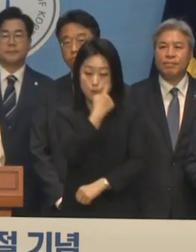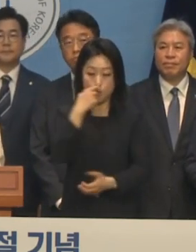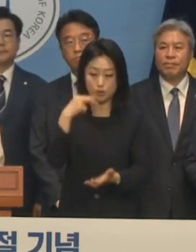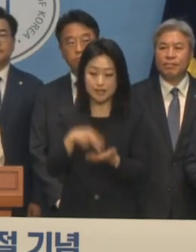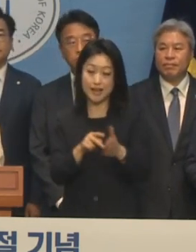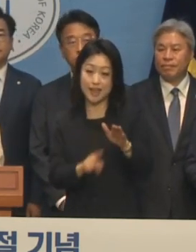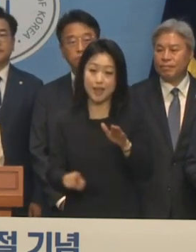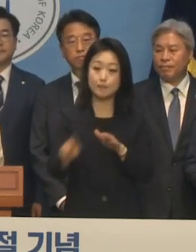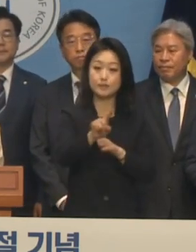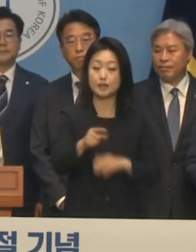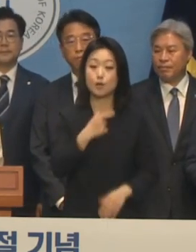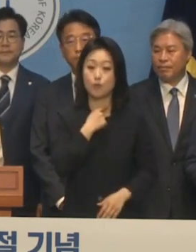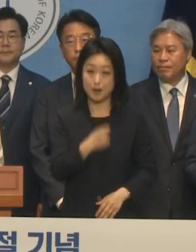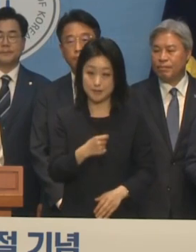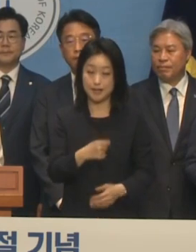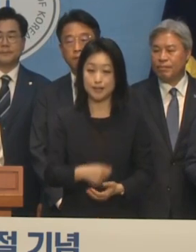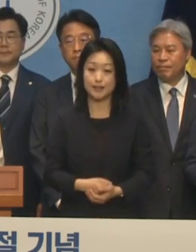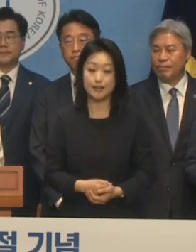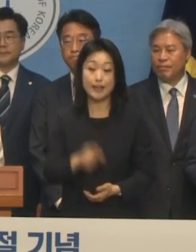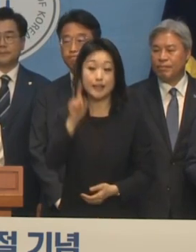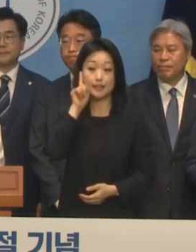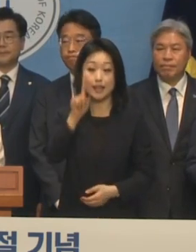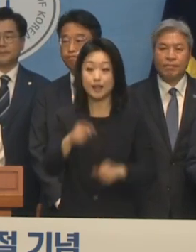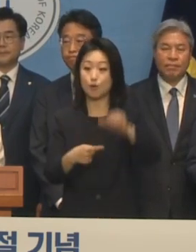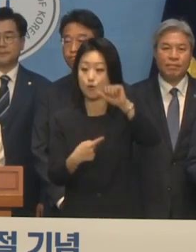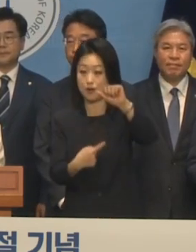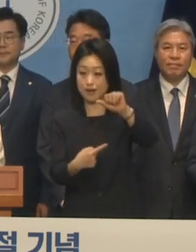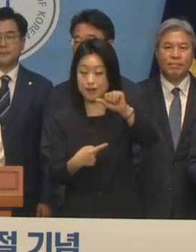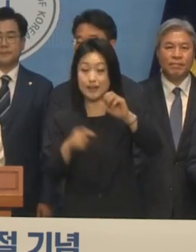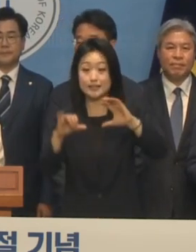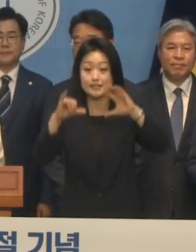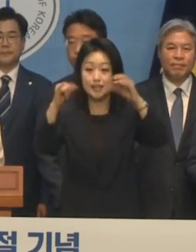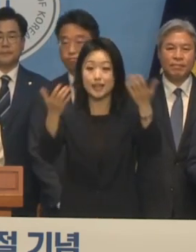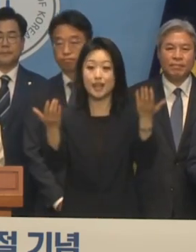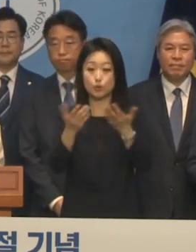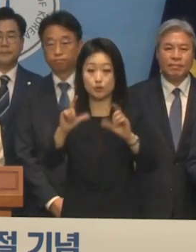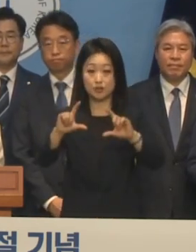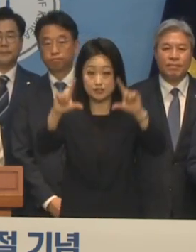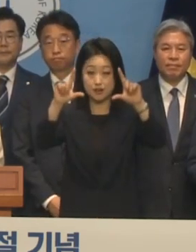것임을 다짐합니다. 내일 5월 1일은 세계노동절